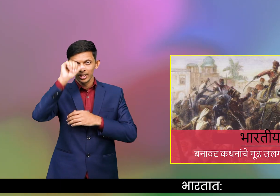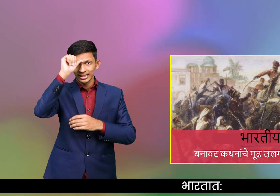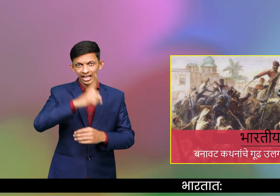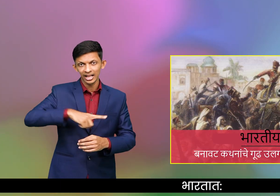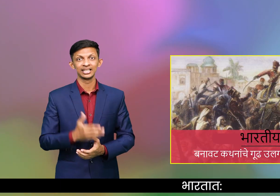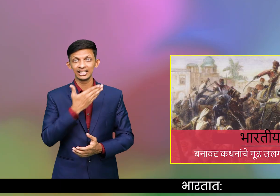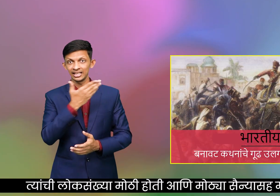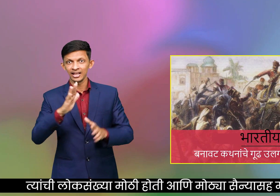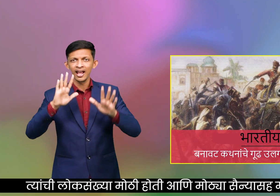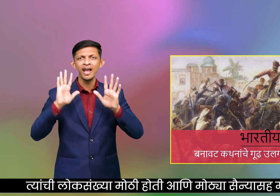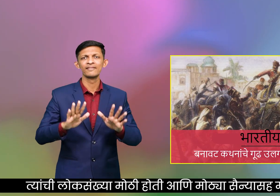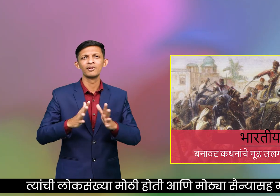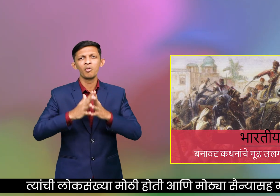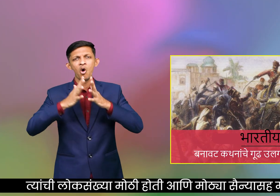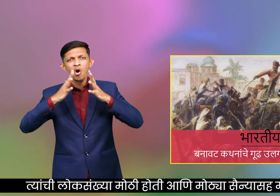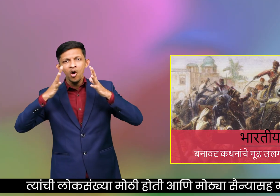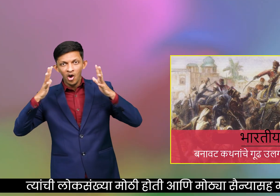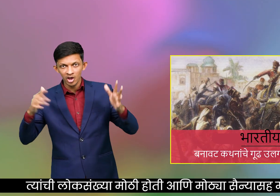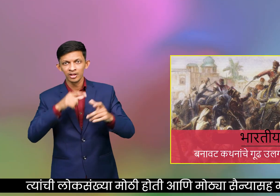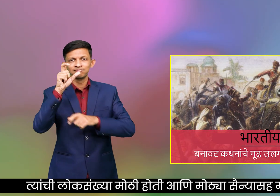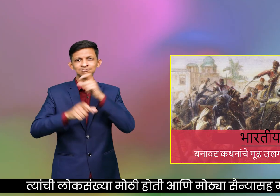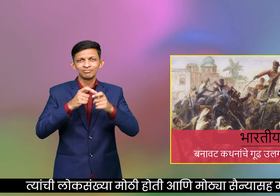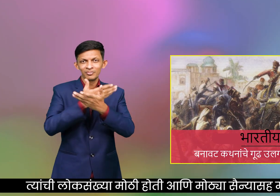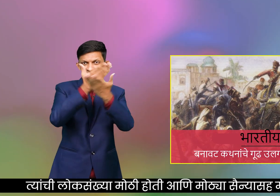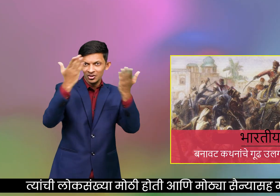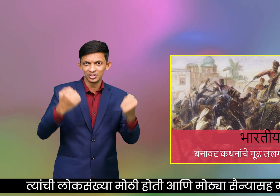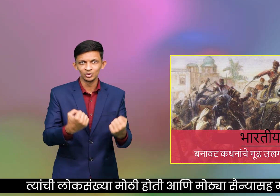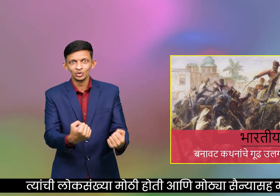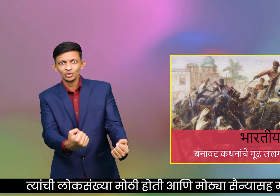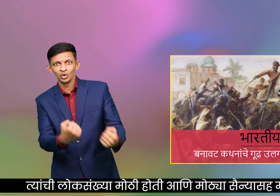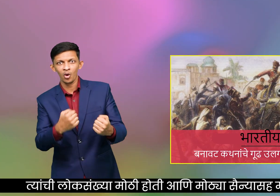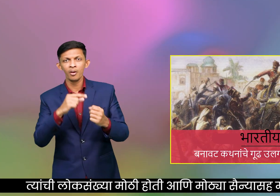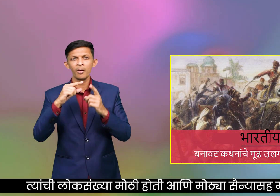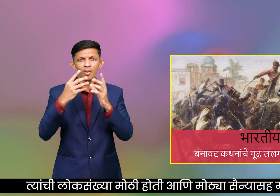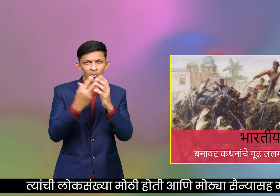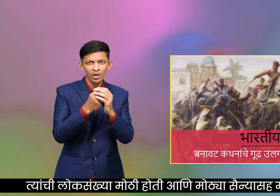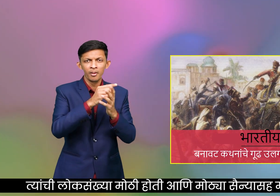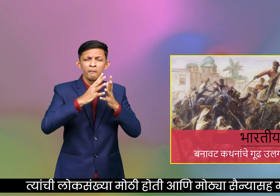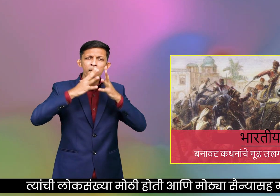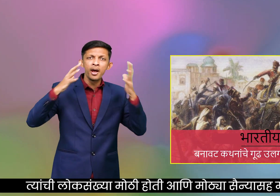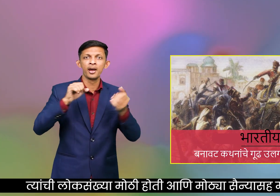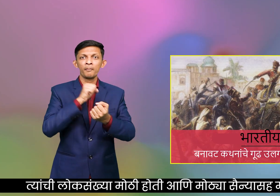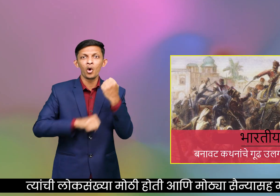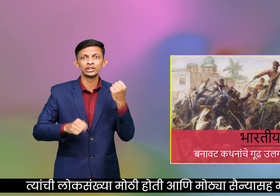भारतात त्यांची लोकसंख्या मोठी होती आणि मोठ्या सैन्यासह मजबूत साम्राज्य होती.